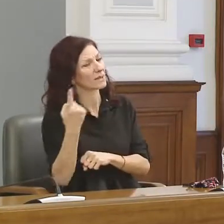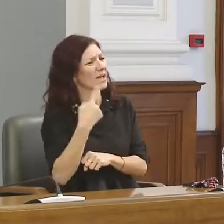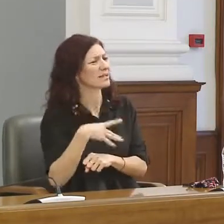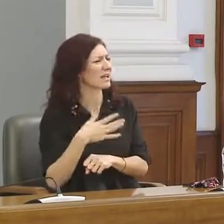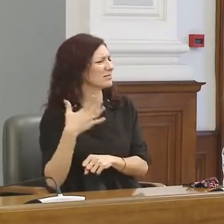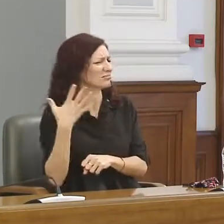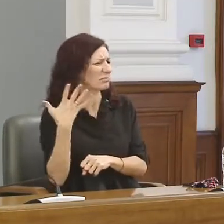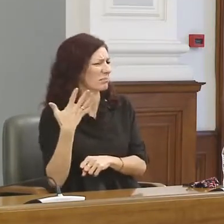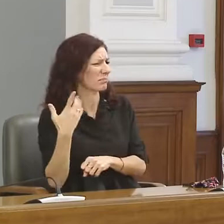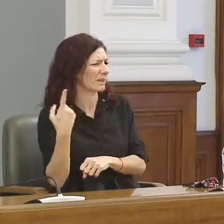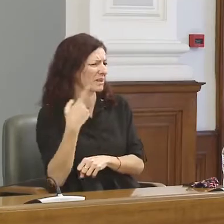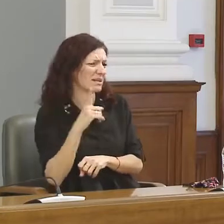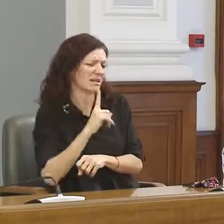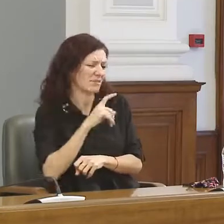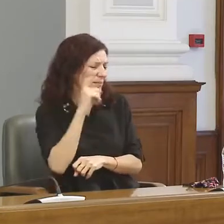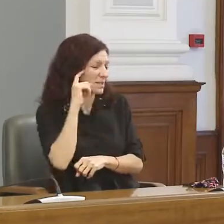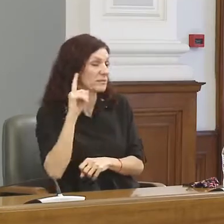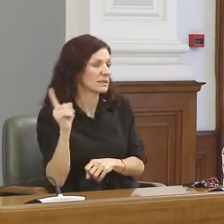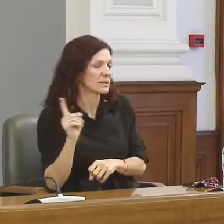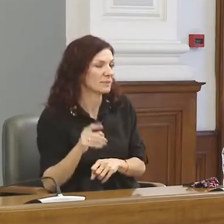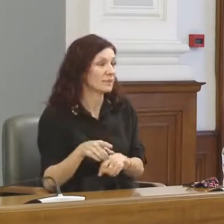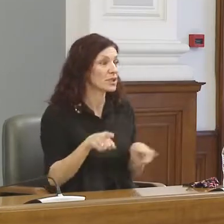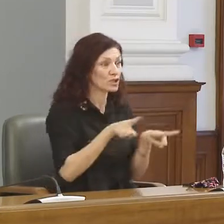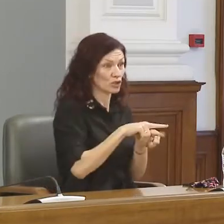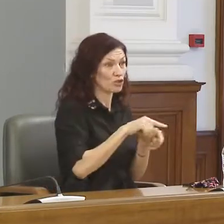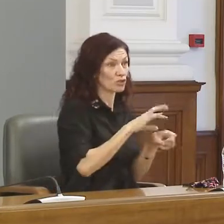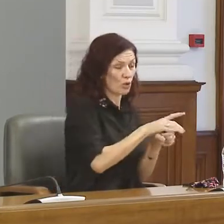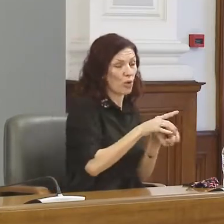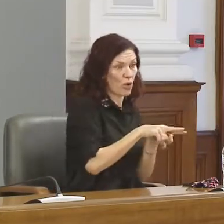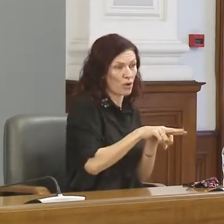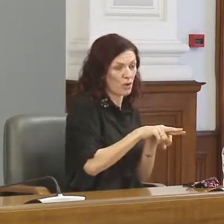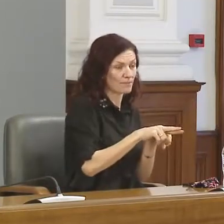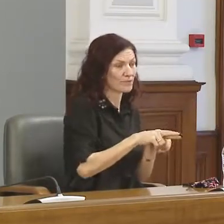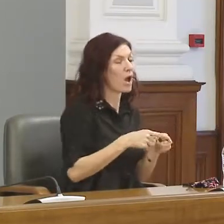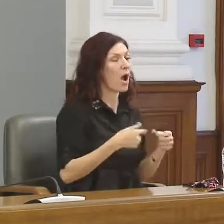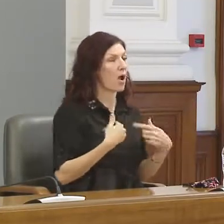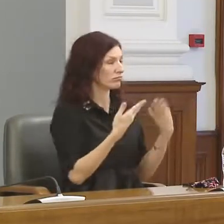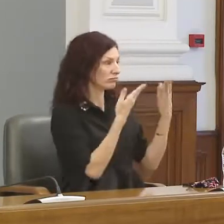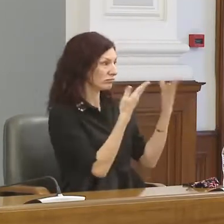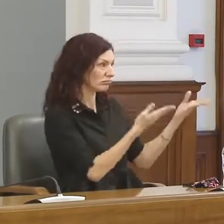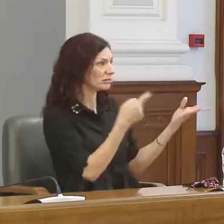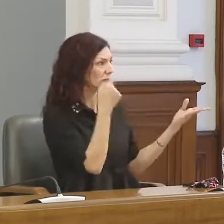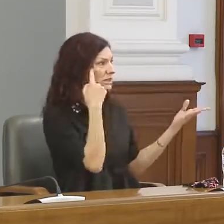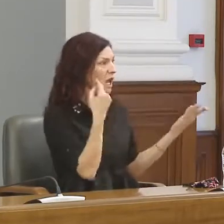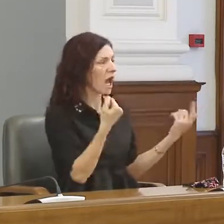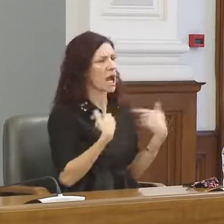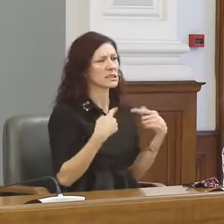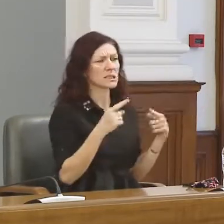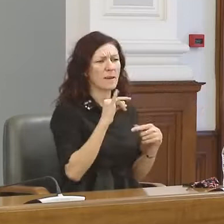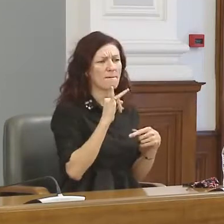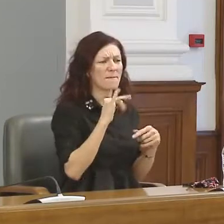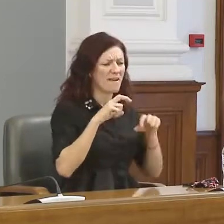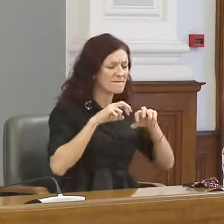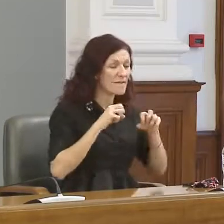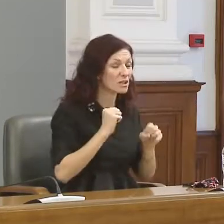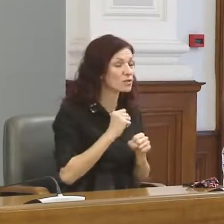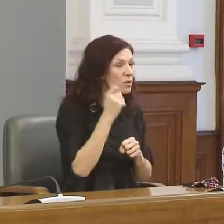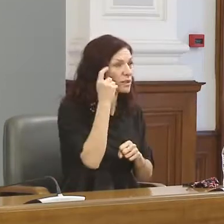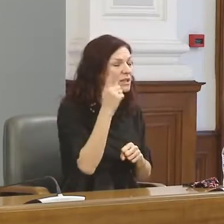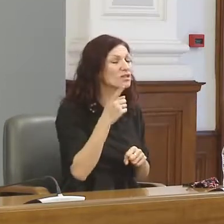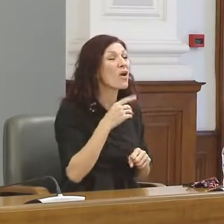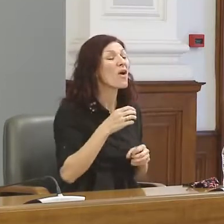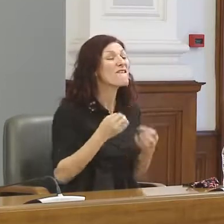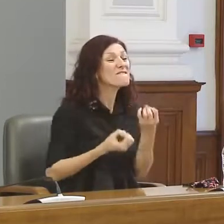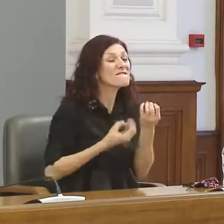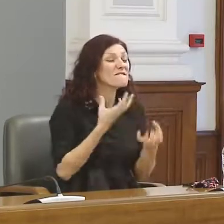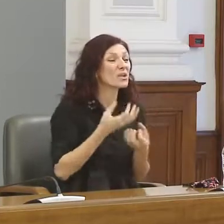файда няма. Между другото, същото и за коронавирус. От мене да знаете, не съм голям инфекционист, но вирусна инфекция